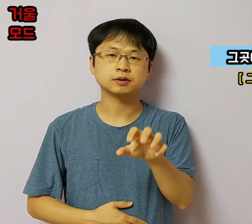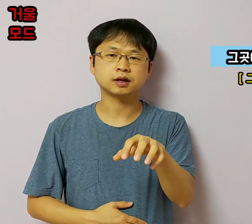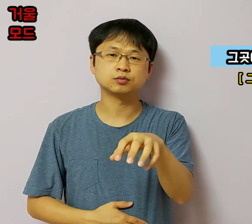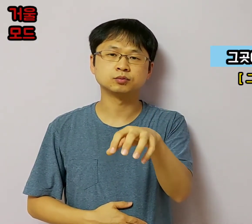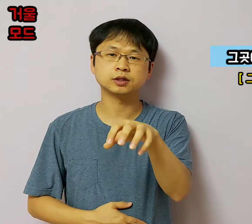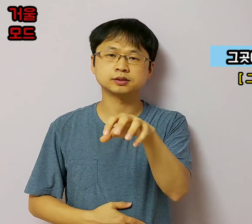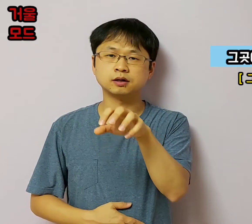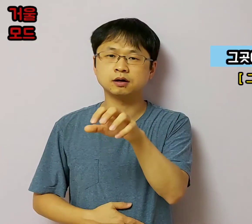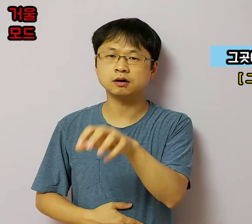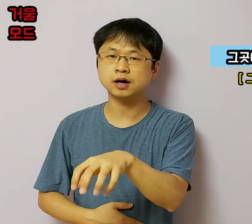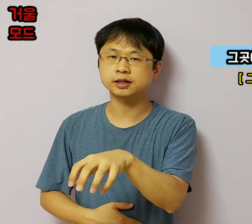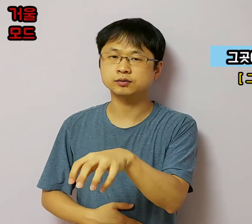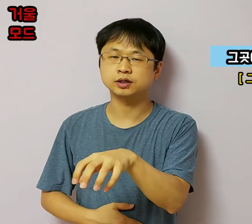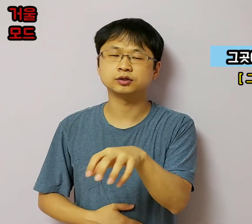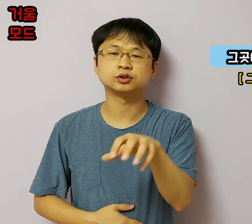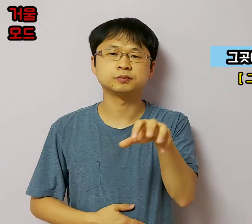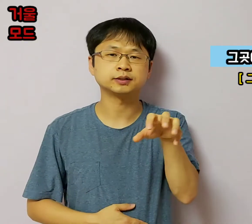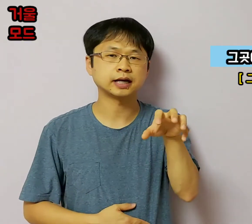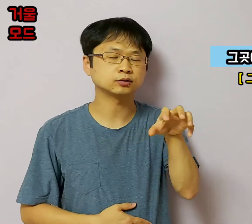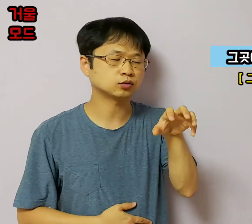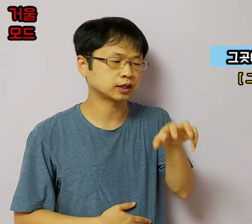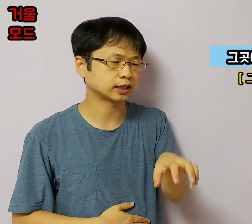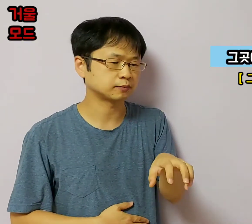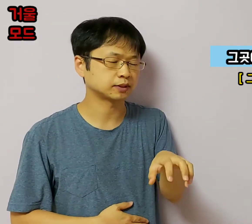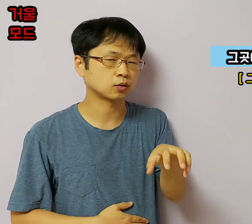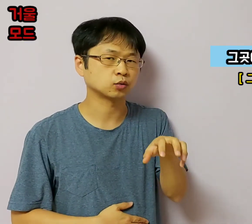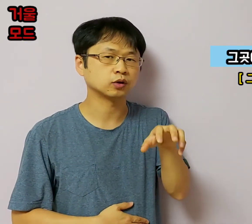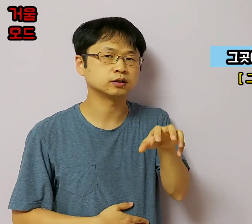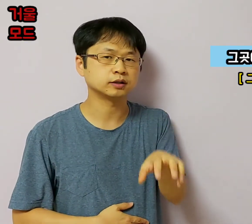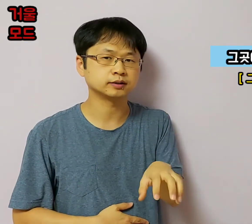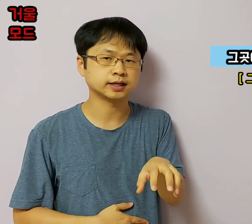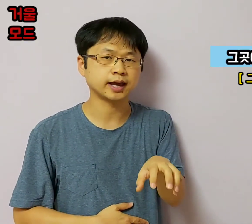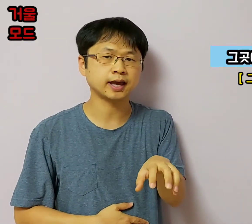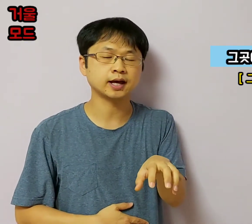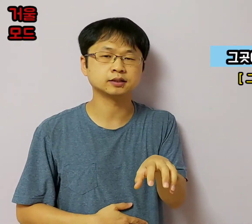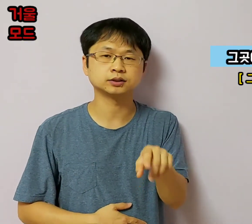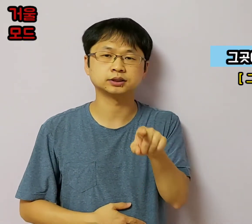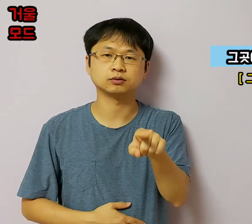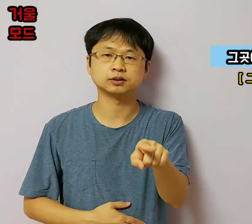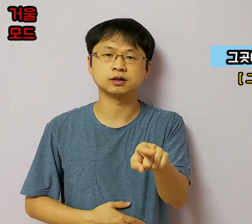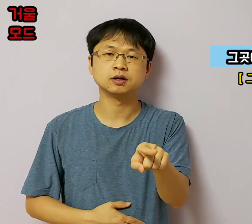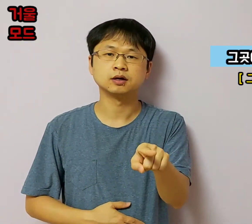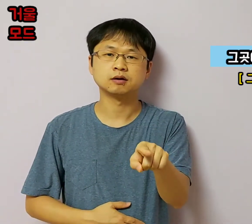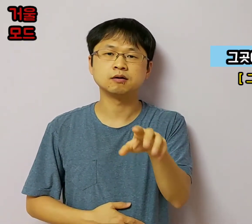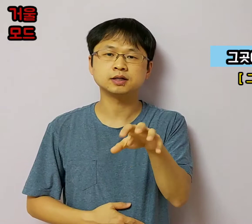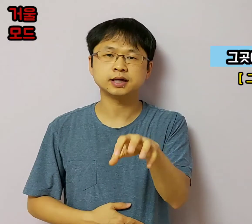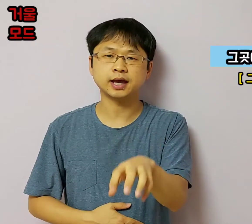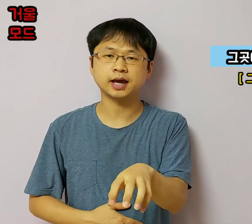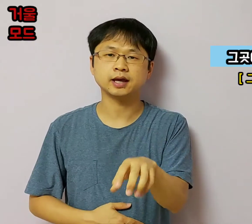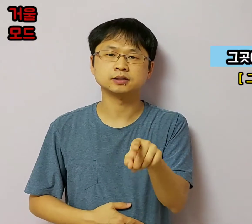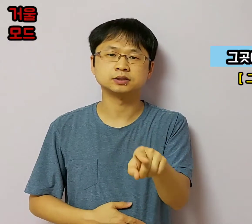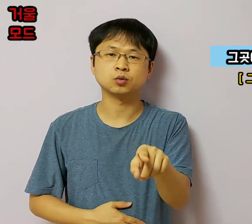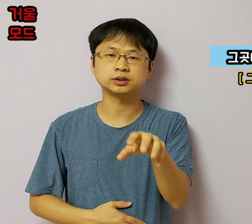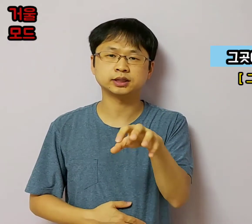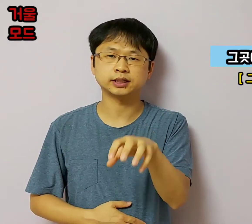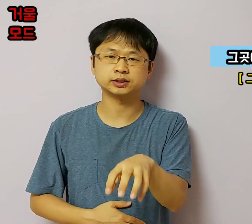가볍게 구부려서 아래로 내려주시면 장소를 나타냅니다. 곳, 어디에 하는 것이죠. 그래서 거기에, 그곳이